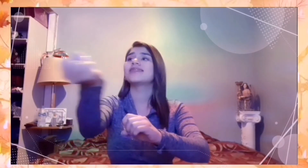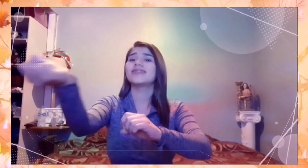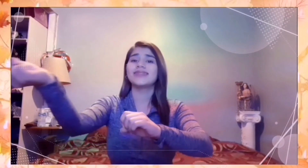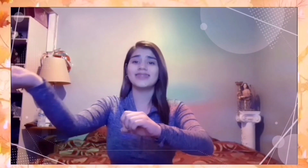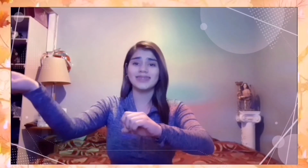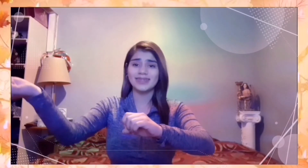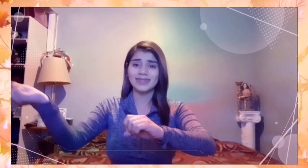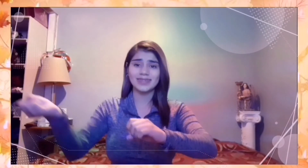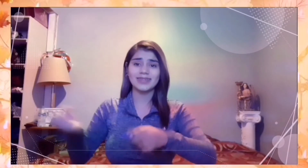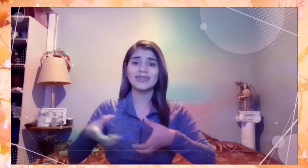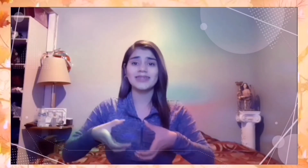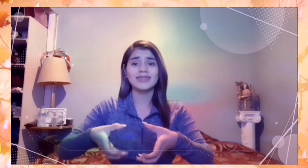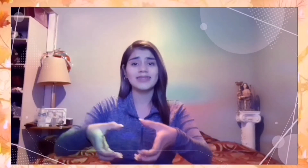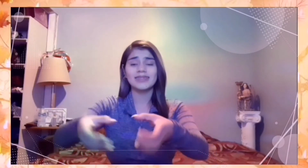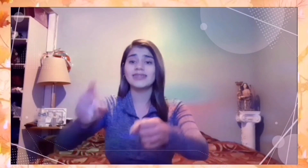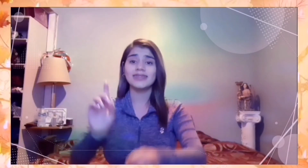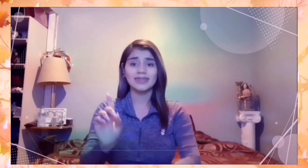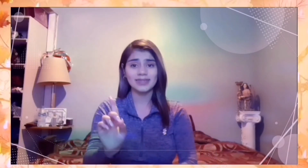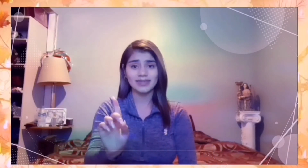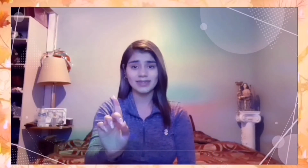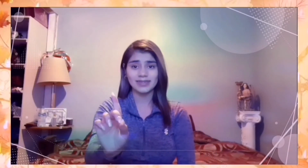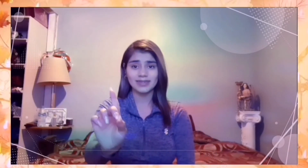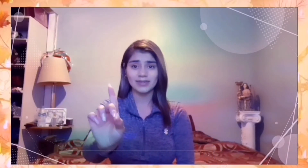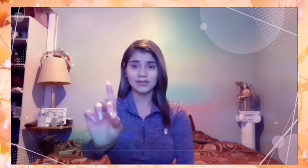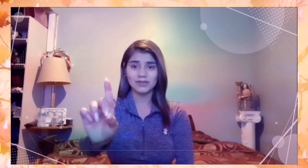habremos hecho un puente que unirá